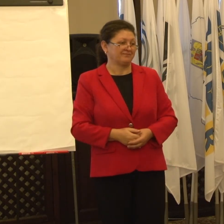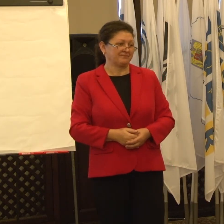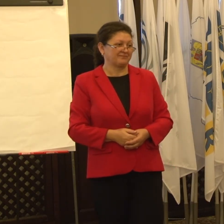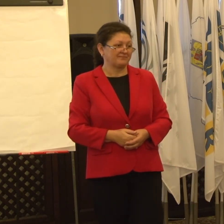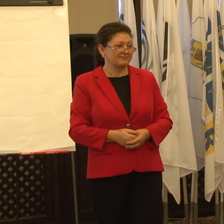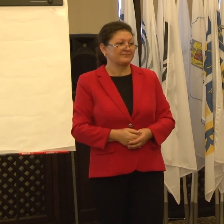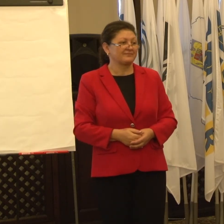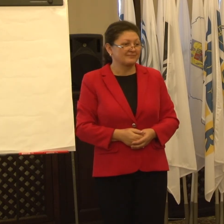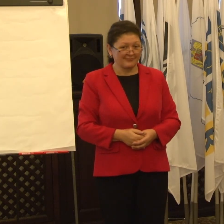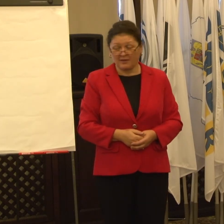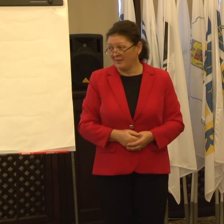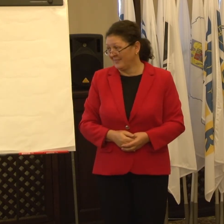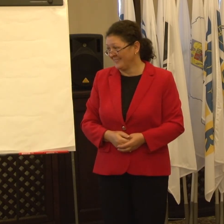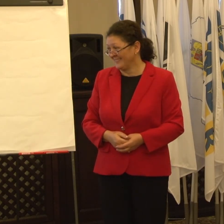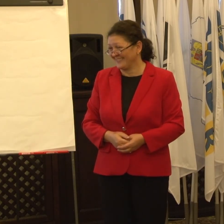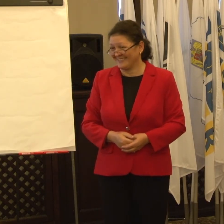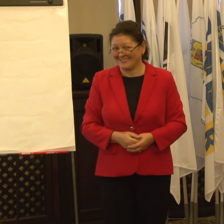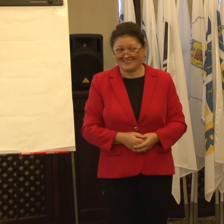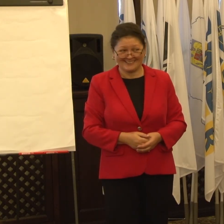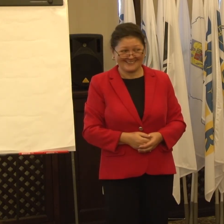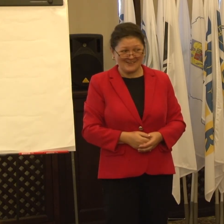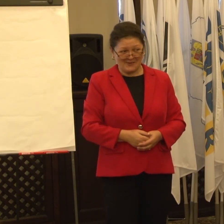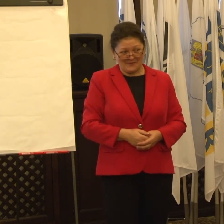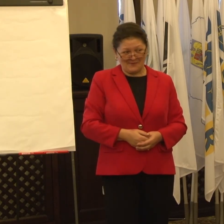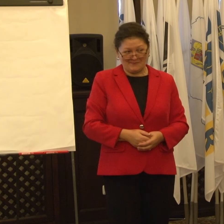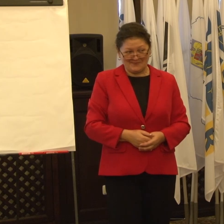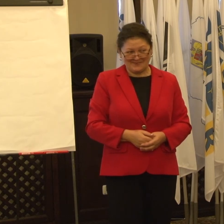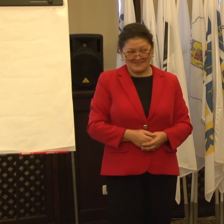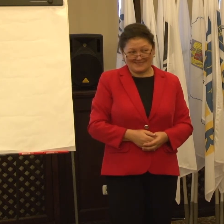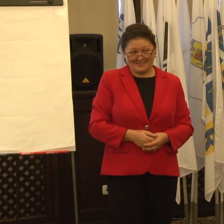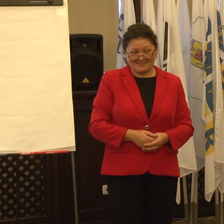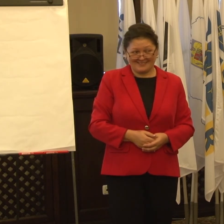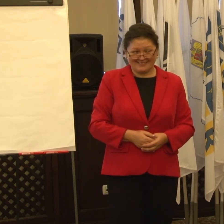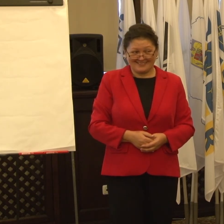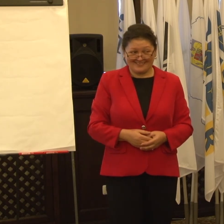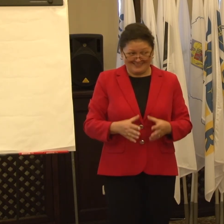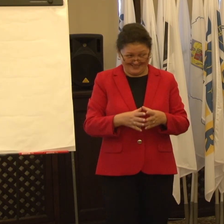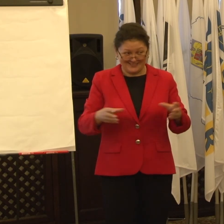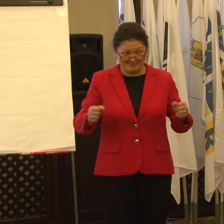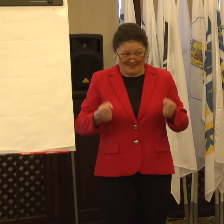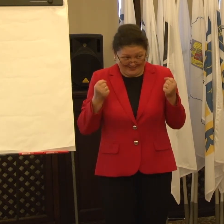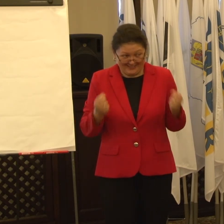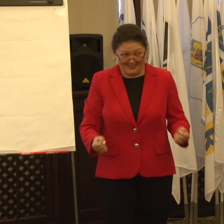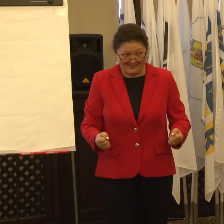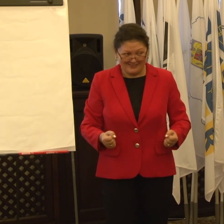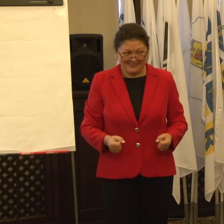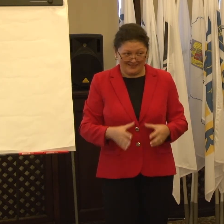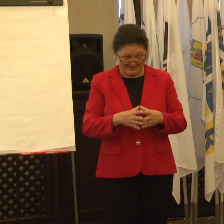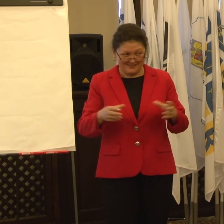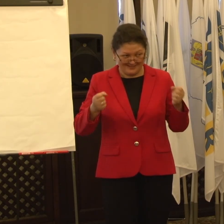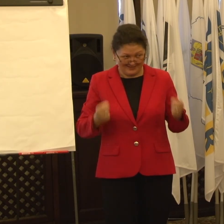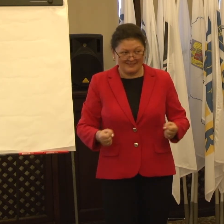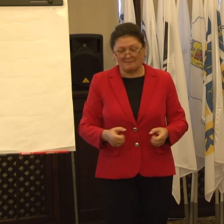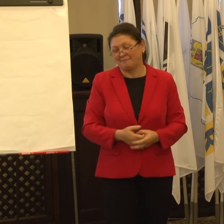mai ales prin acea, nu, că vă dați seama ce discursuri au